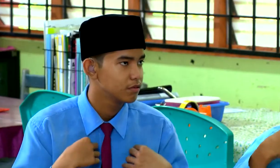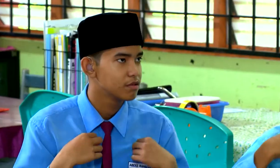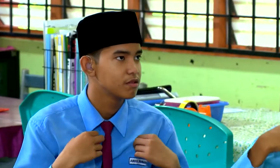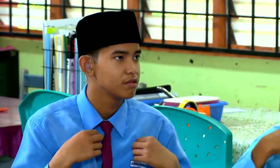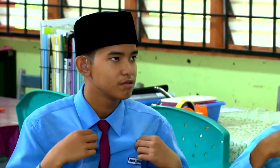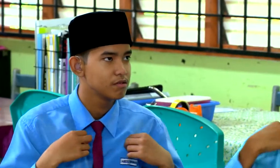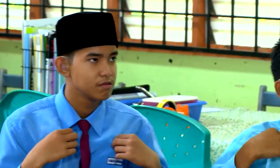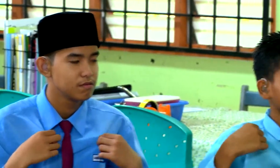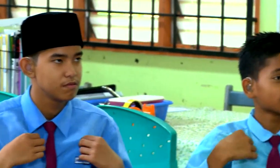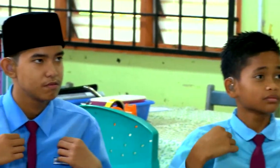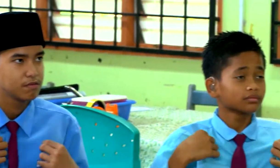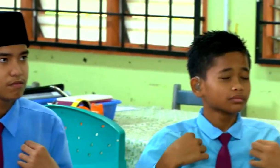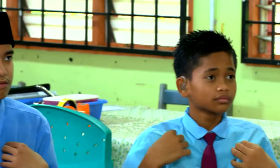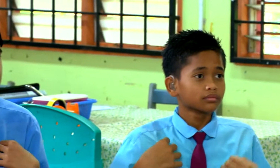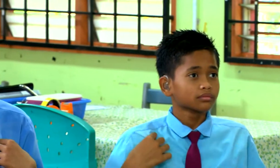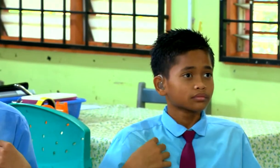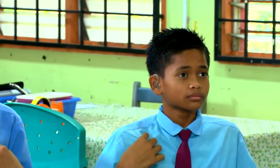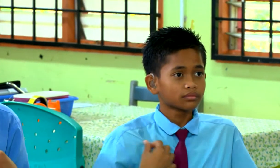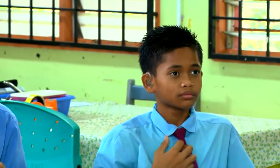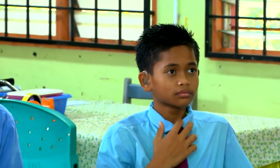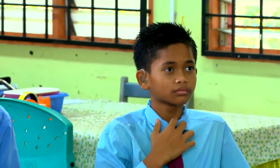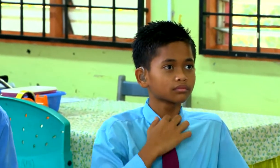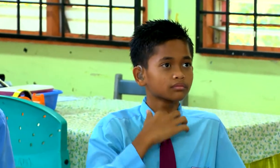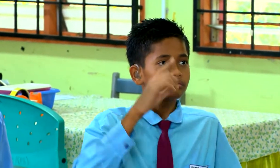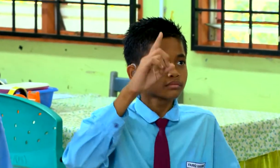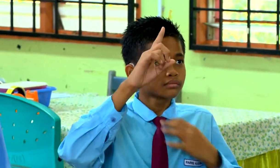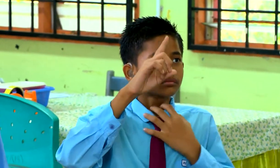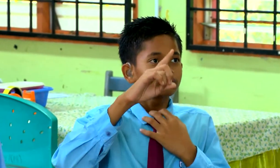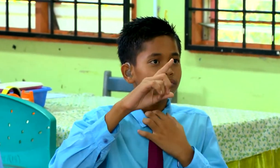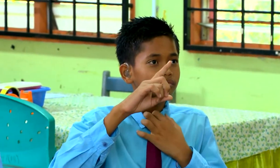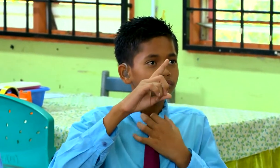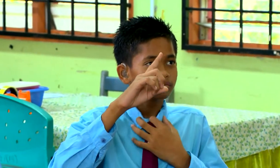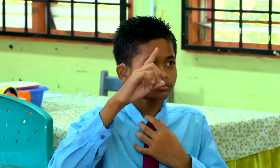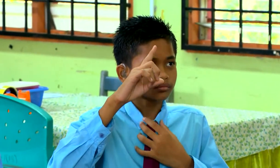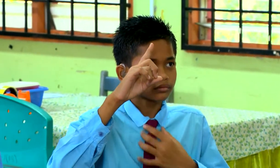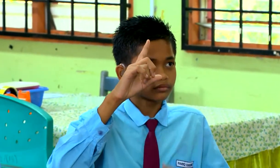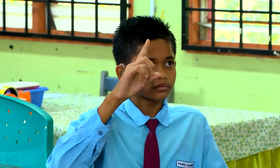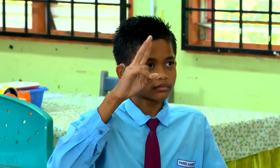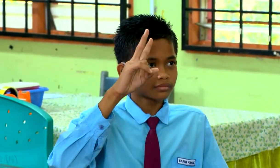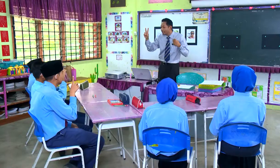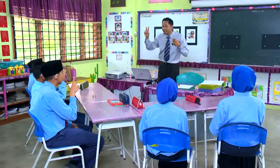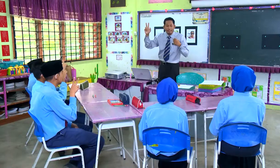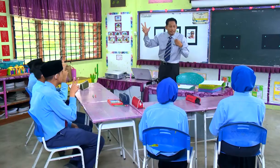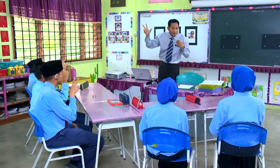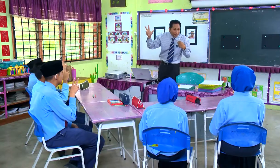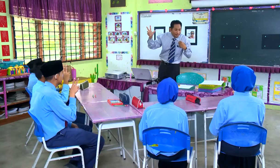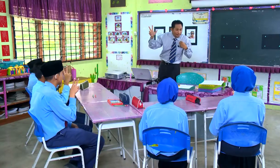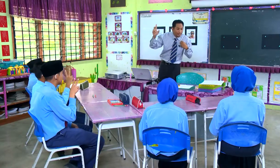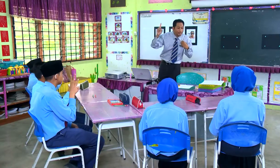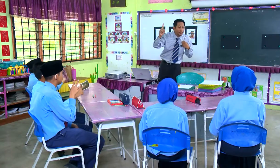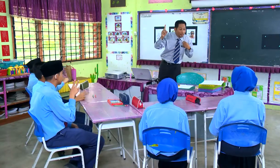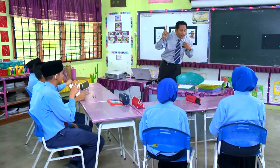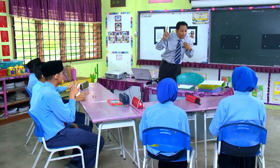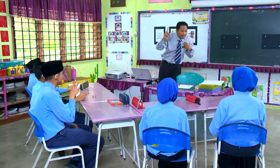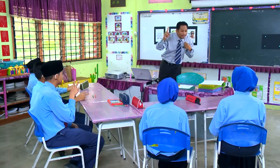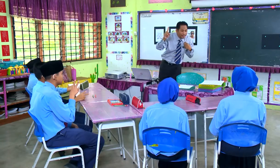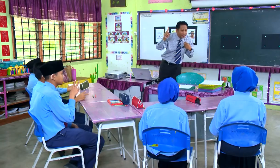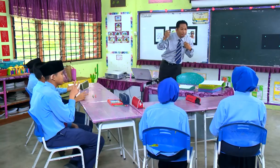Pakai baju. Okey, berapa minit awak pakai baju? 2 minit, 3 minit, 1 minit. Berapa